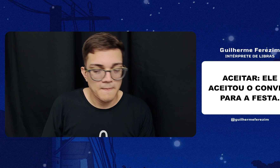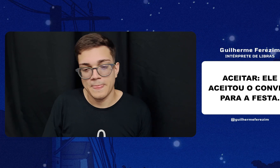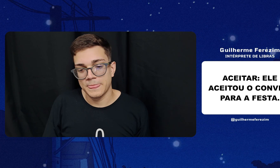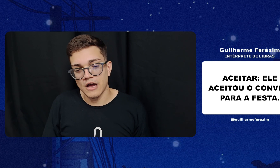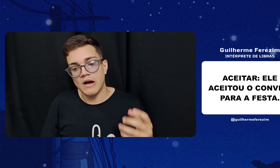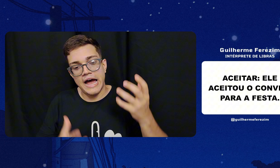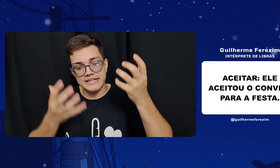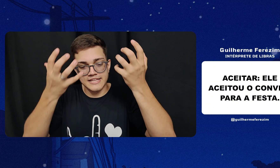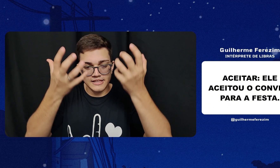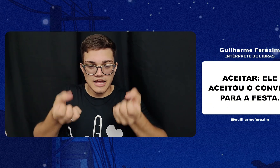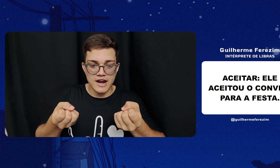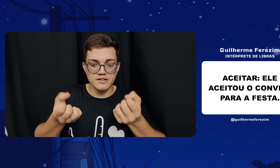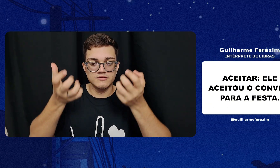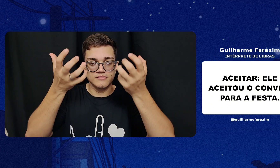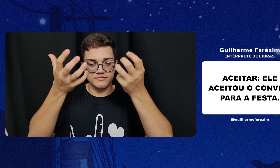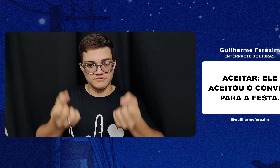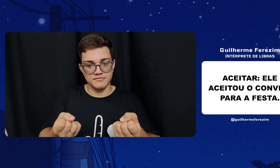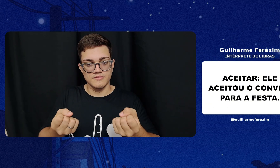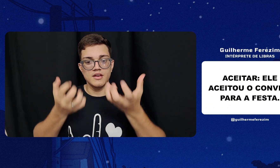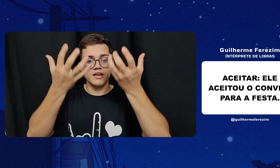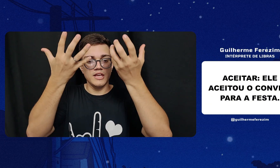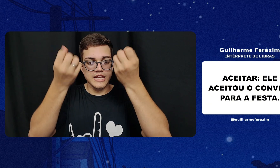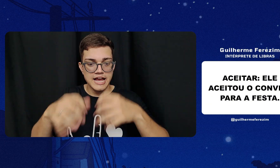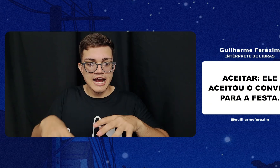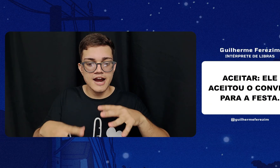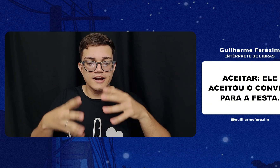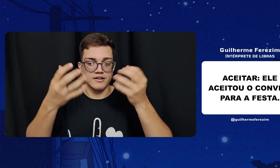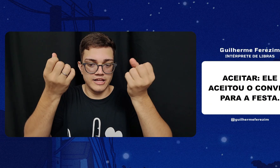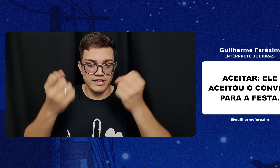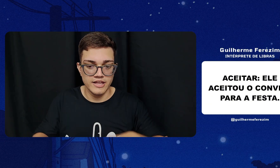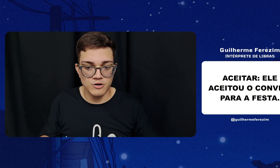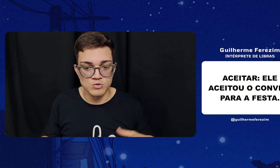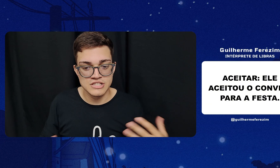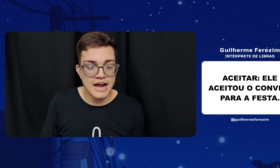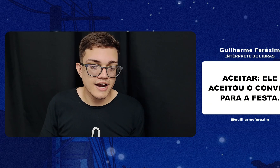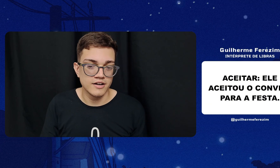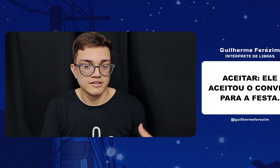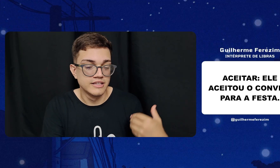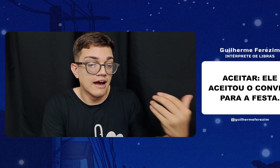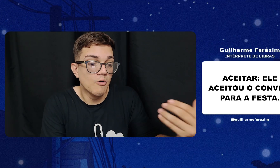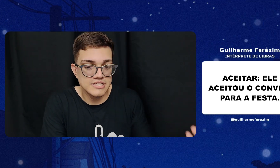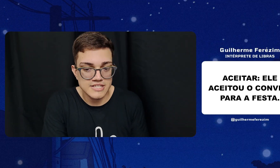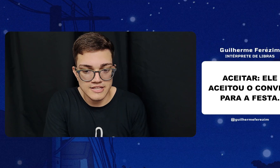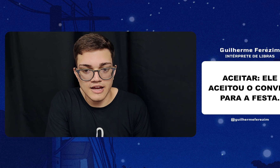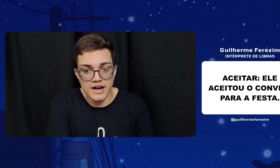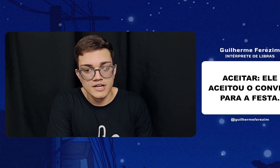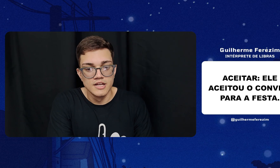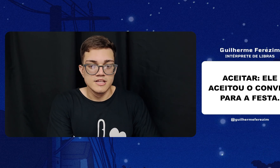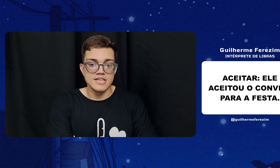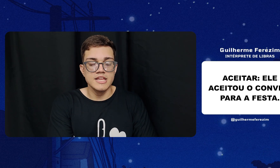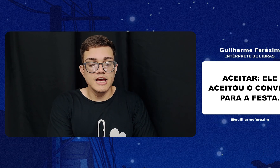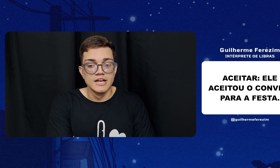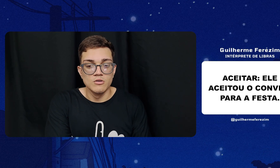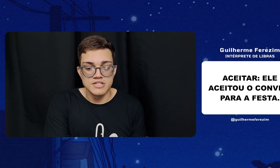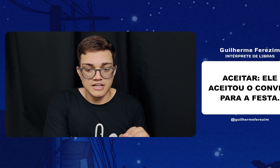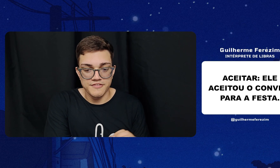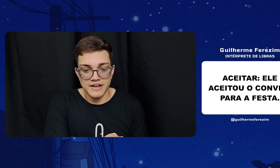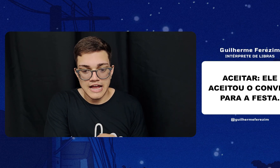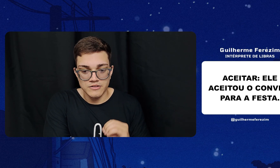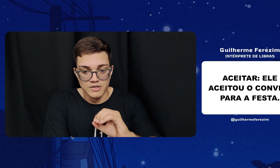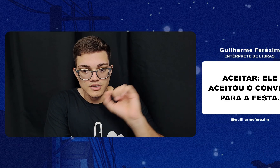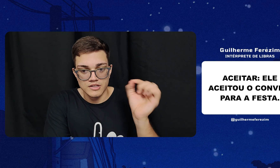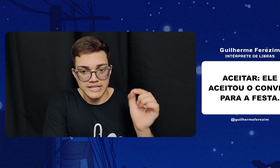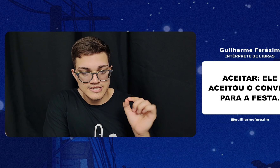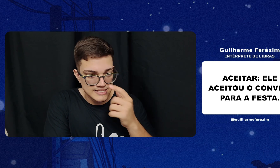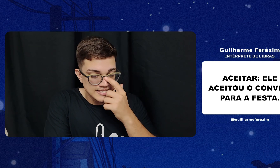Beleza? Então, aceitar e negar, né? Recusar, não aceitar, seria o